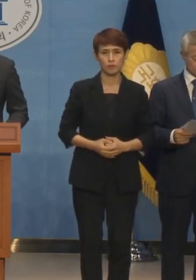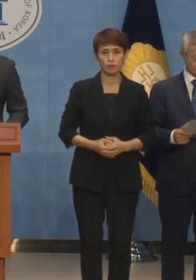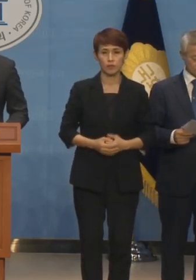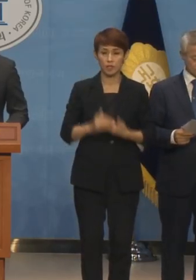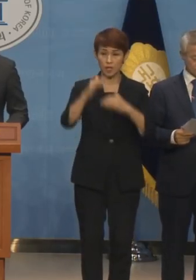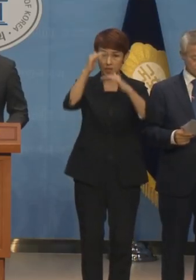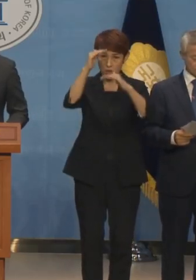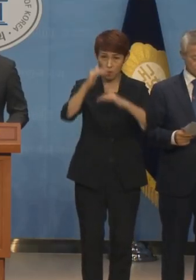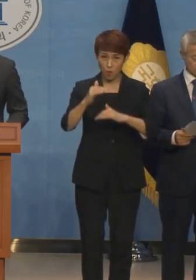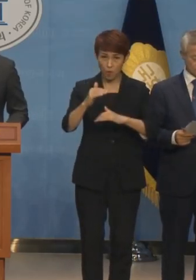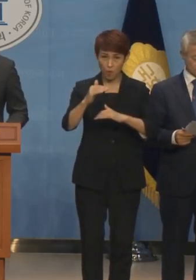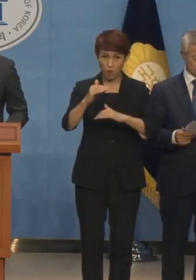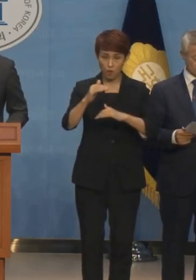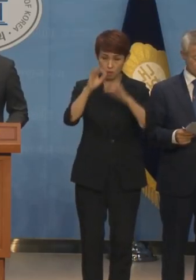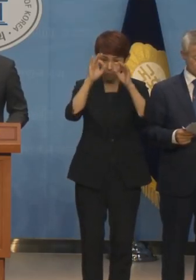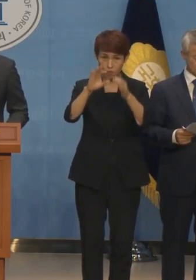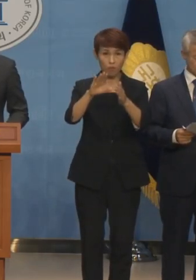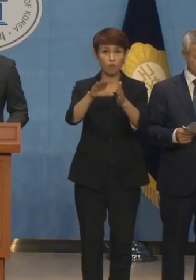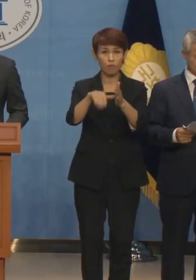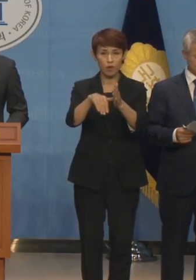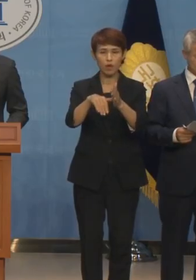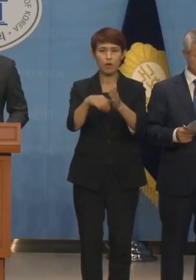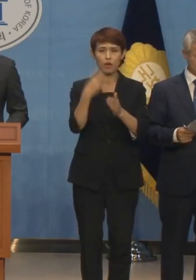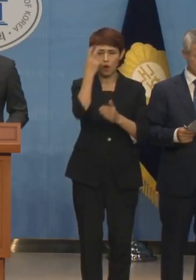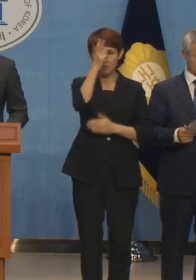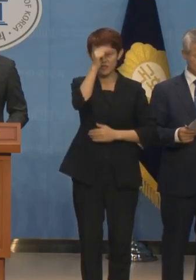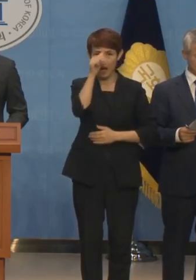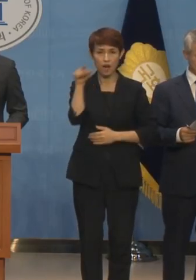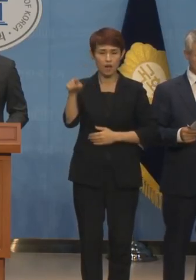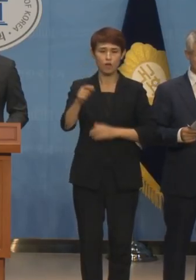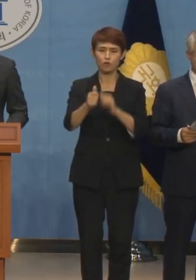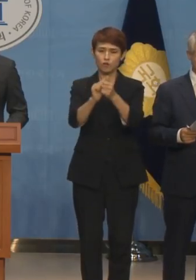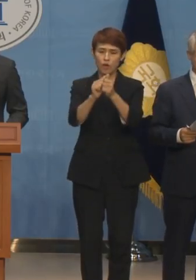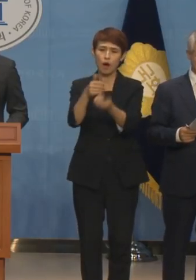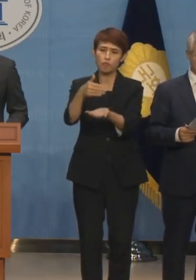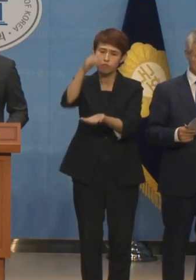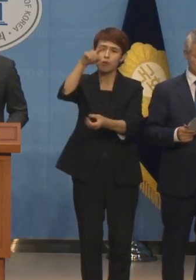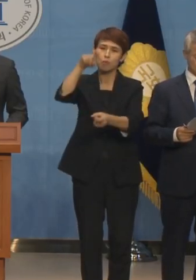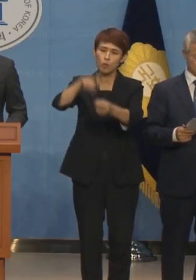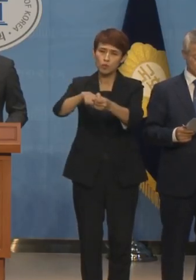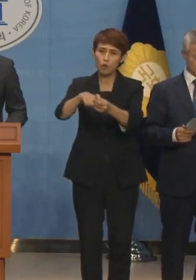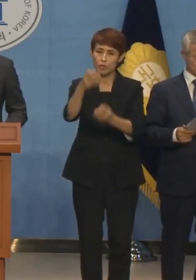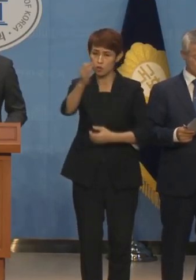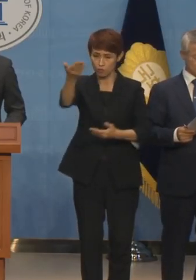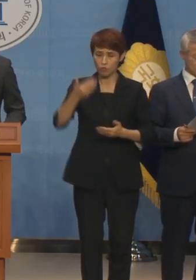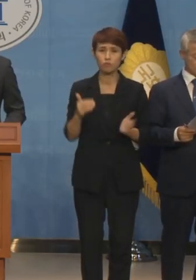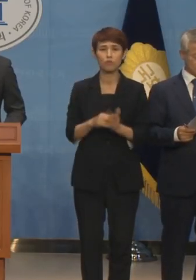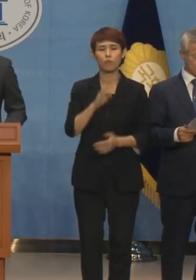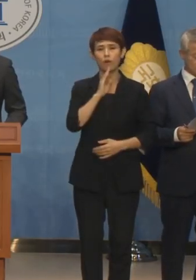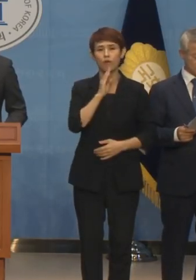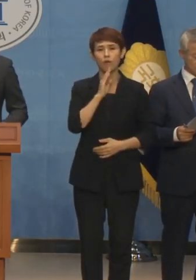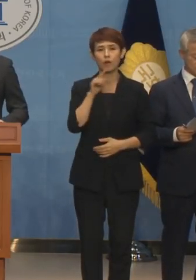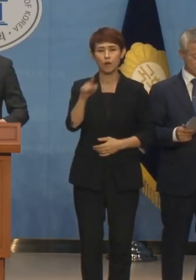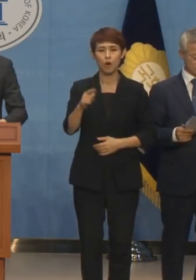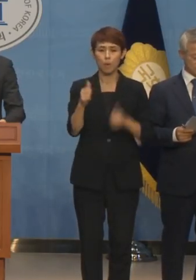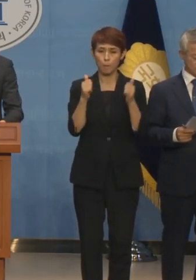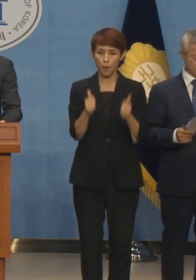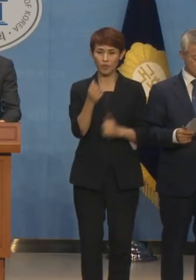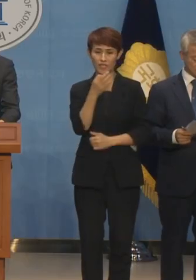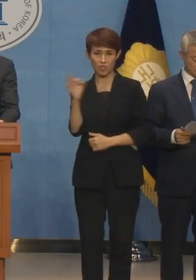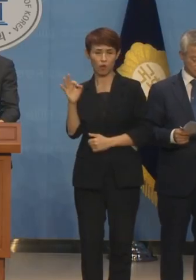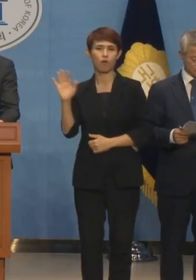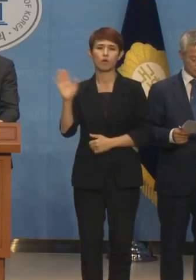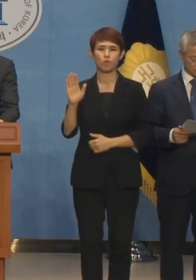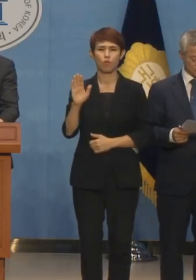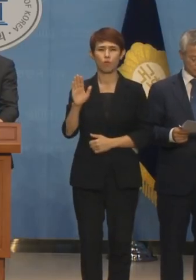보도들의 주장을 그대로 따른다고 하더라도 검찰부터 주가 부양 목적이라고 인정했다는 것인데, 이는 법원이 인정했다는